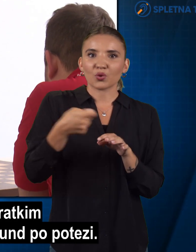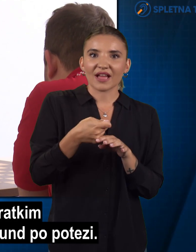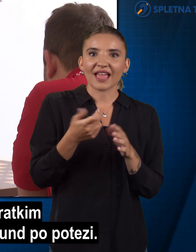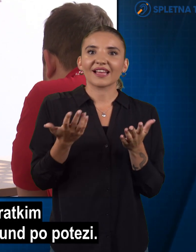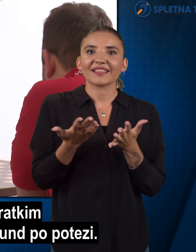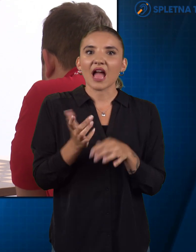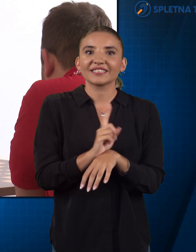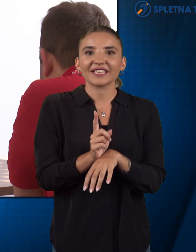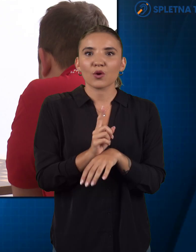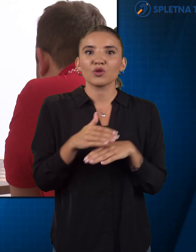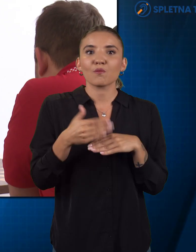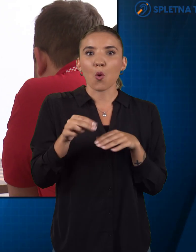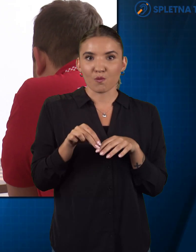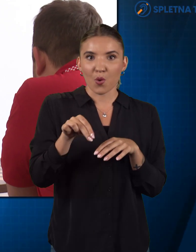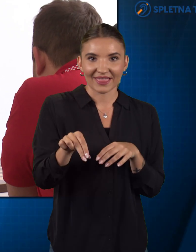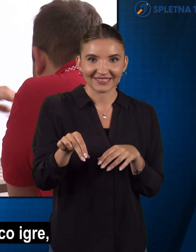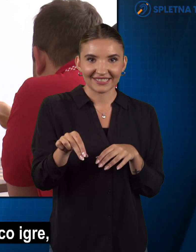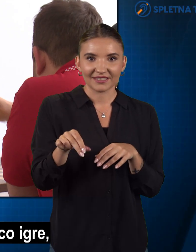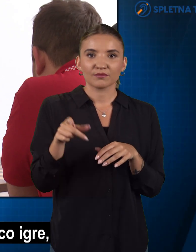sekund po potezi.